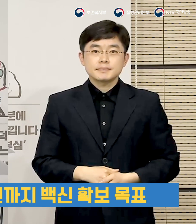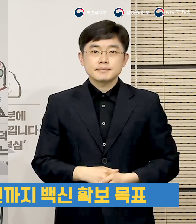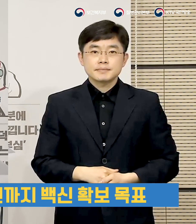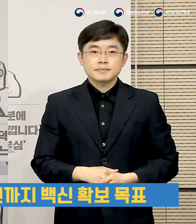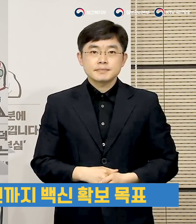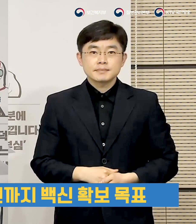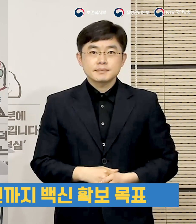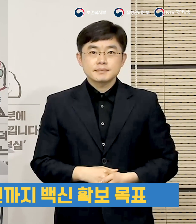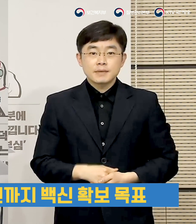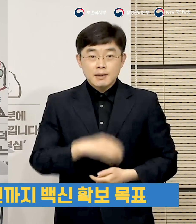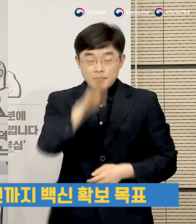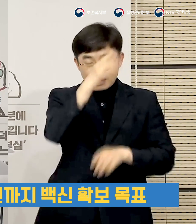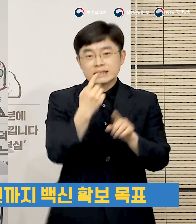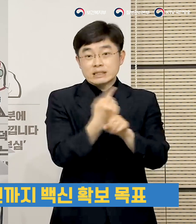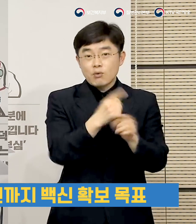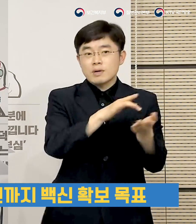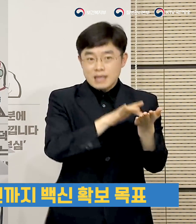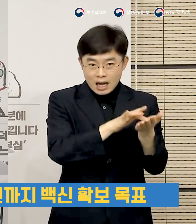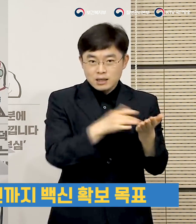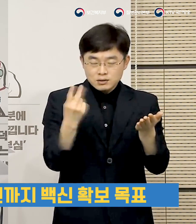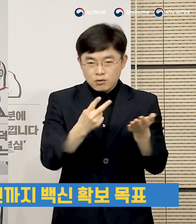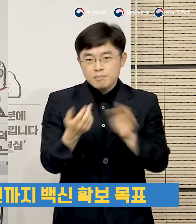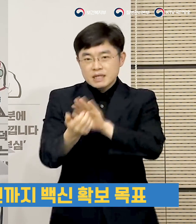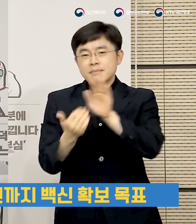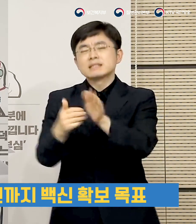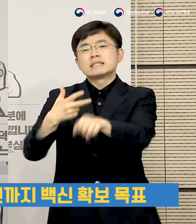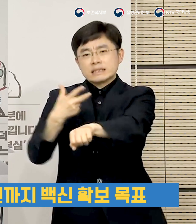다음은 치료제와 백신 개발에 대해서